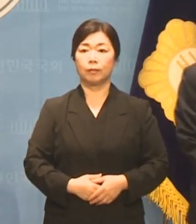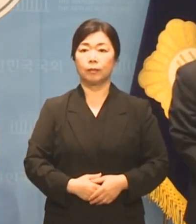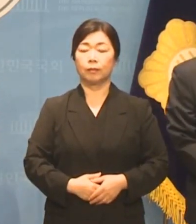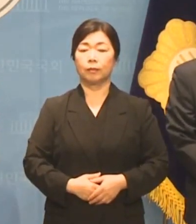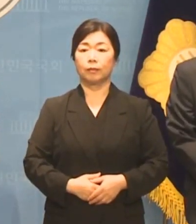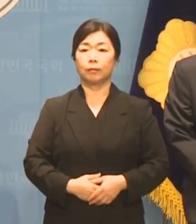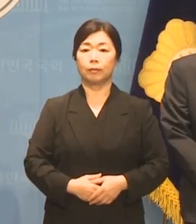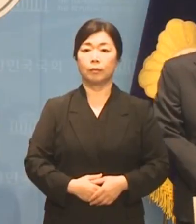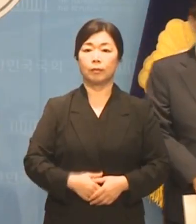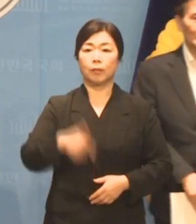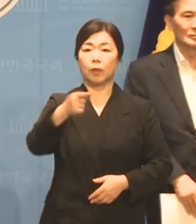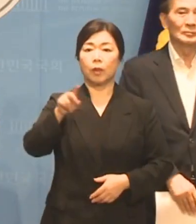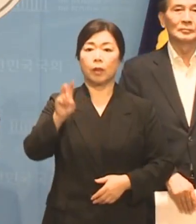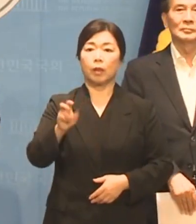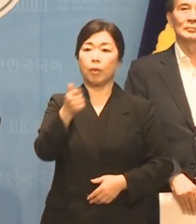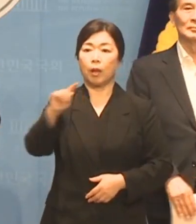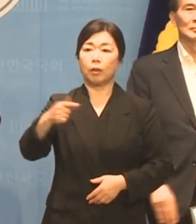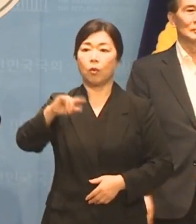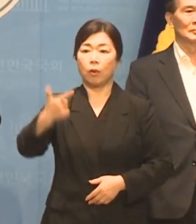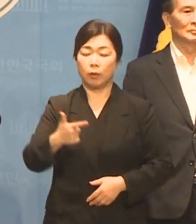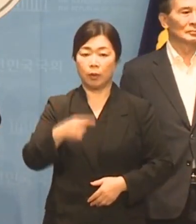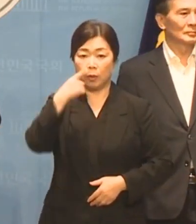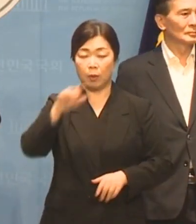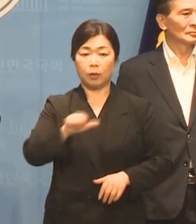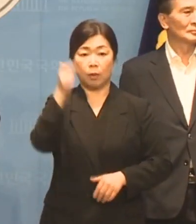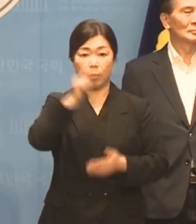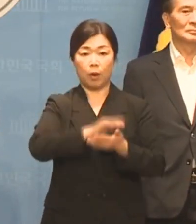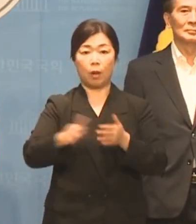네, 김한곤 동아시아 평화위원장님,